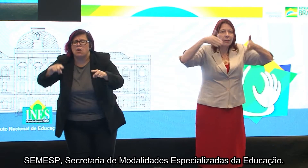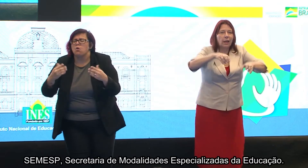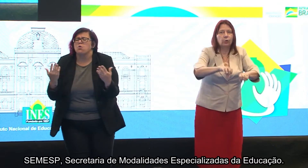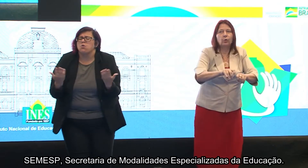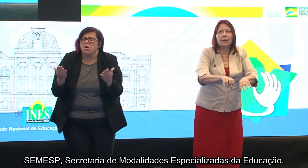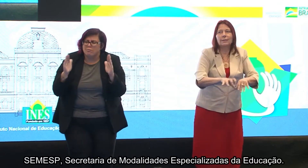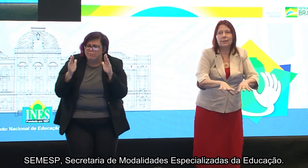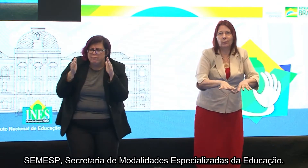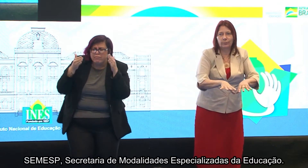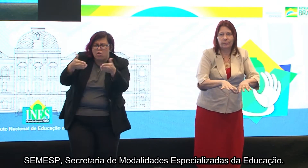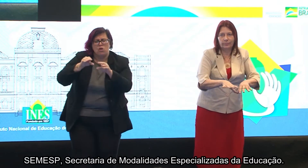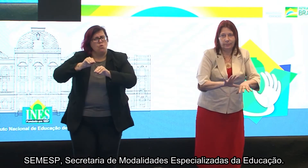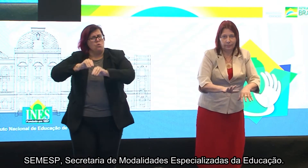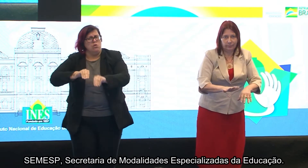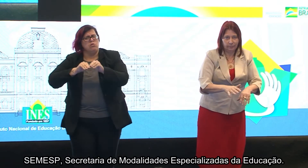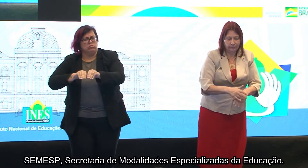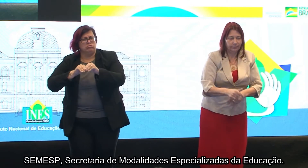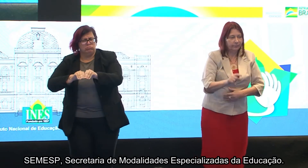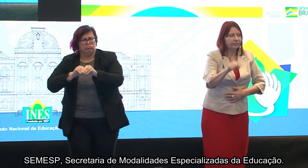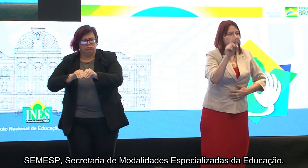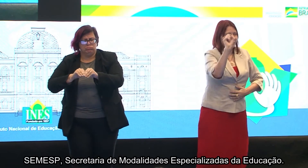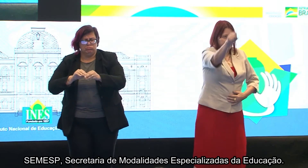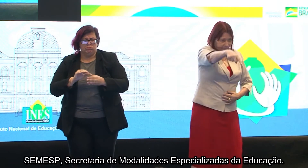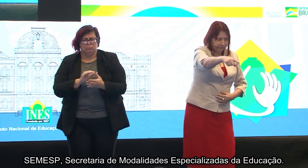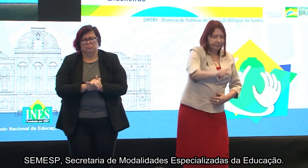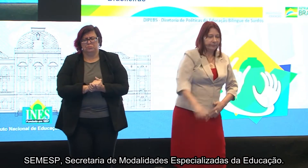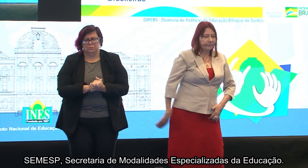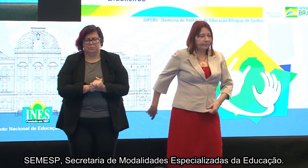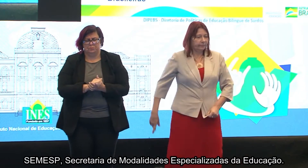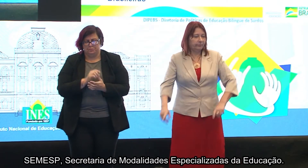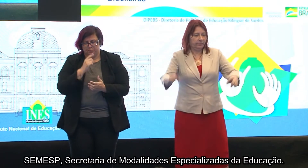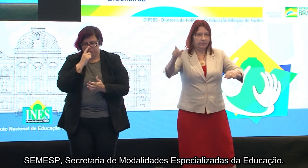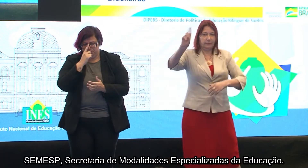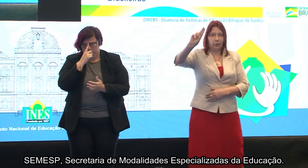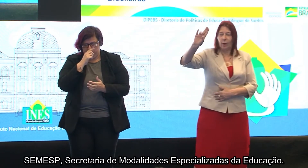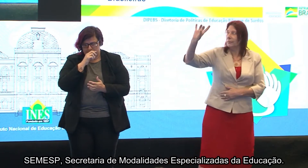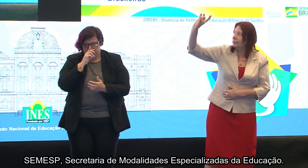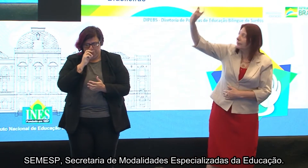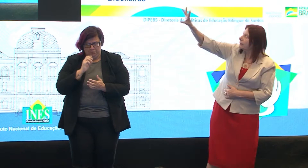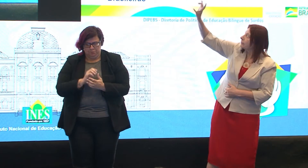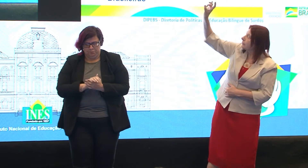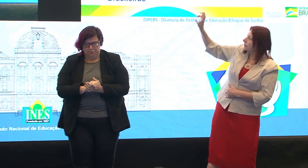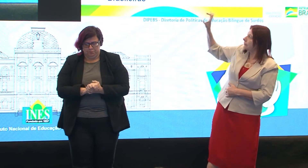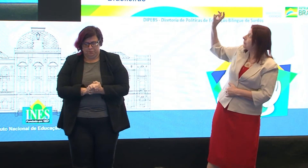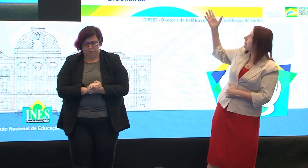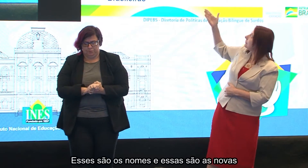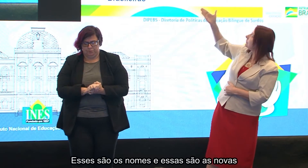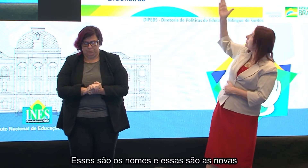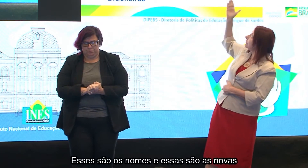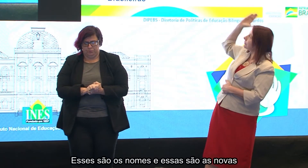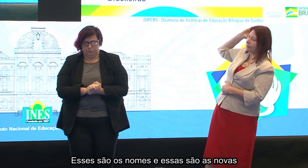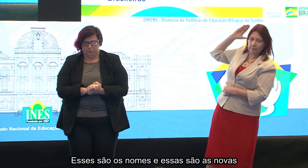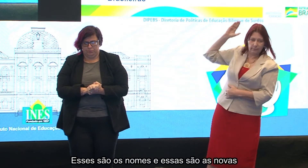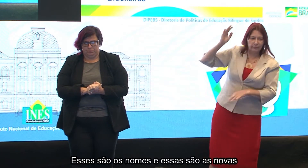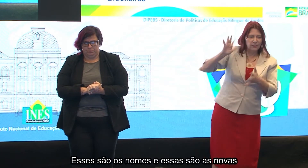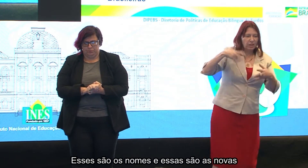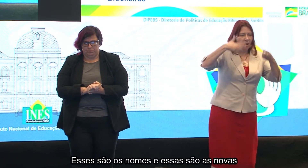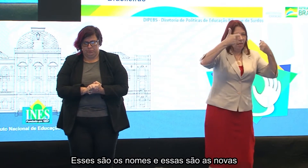SEMESP, Secretaria de Modalidades Especializadas da Educação. Esses são os nomes e essas são